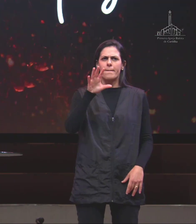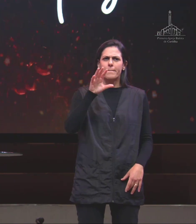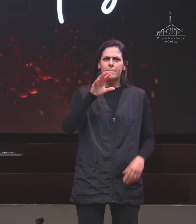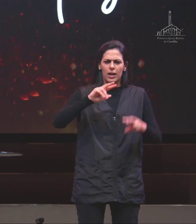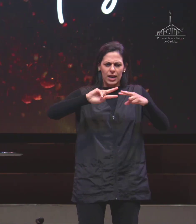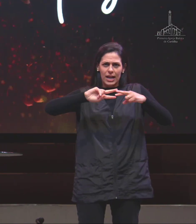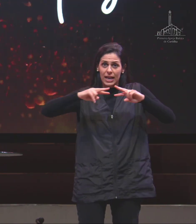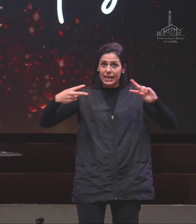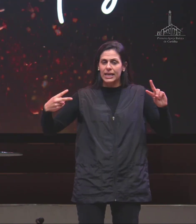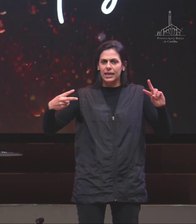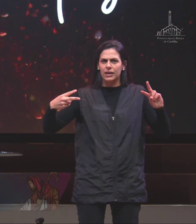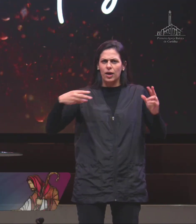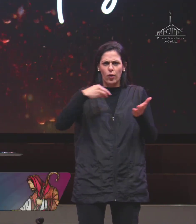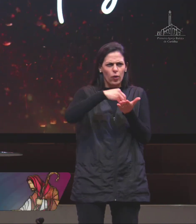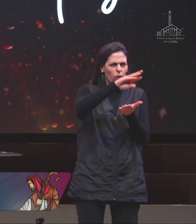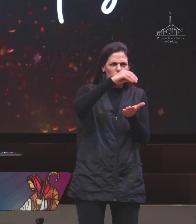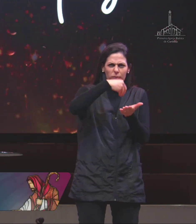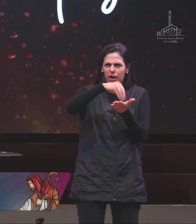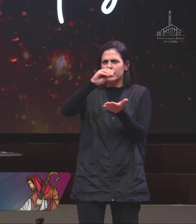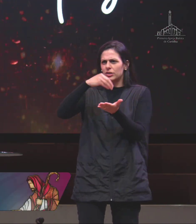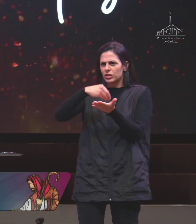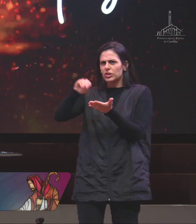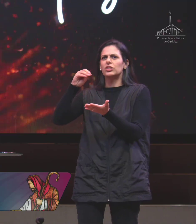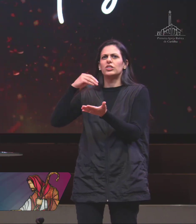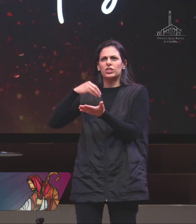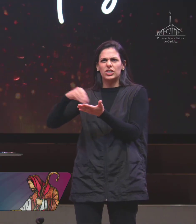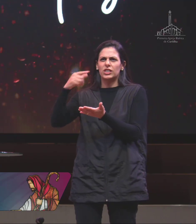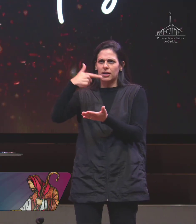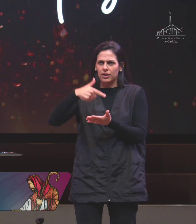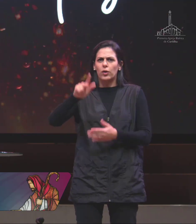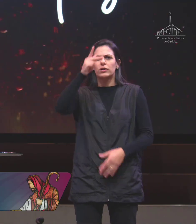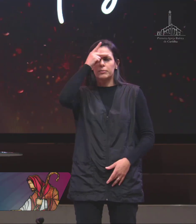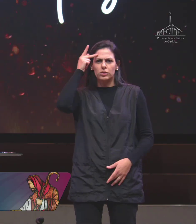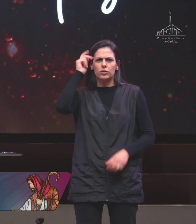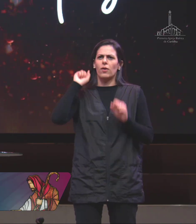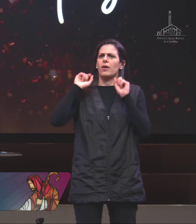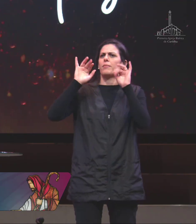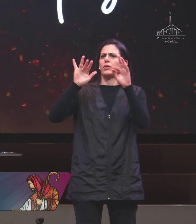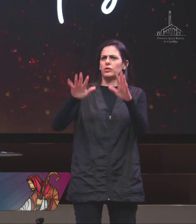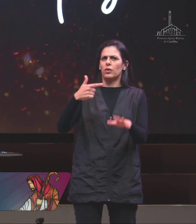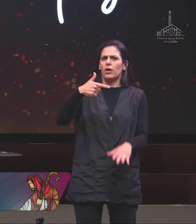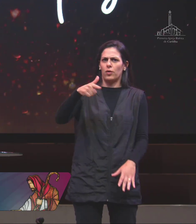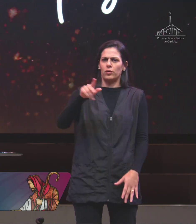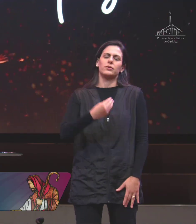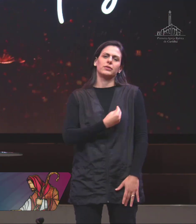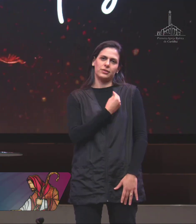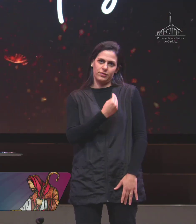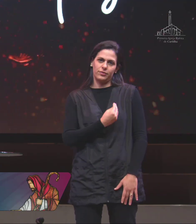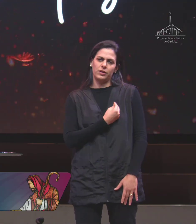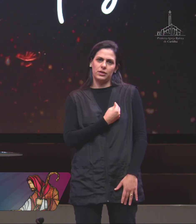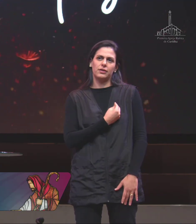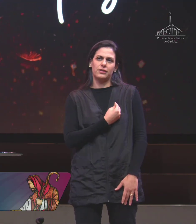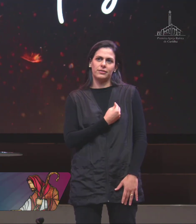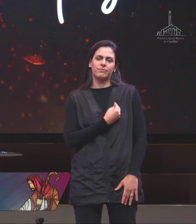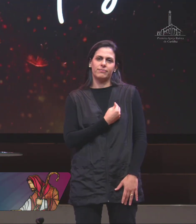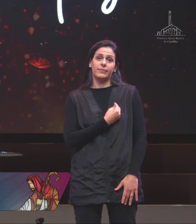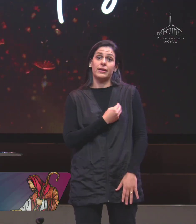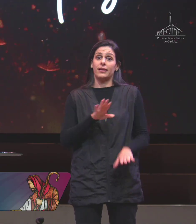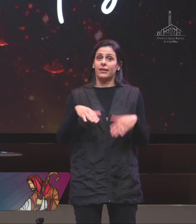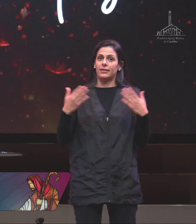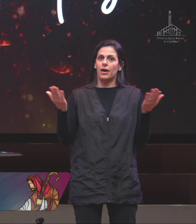para tanto grupo diferente, manda algo que vai abençoar. Vamos fazer esse negócio? Você vai mandar algo que vai abençoar agora.